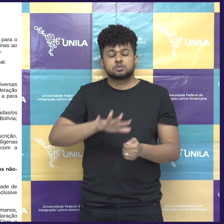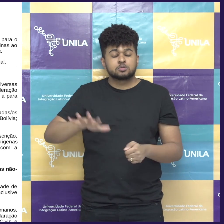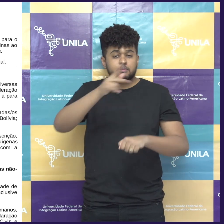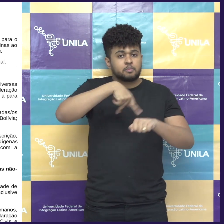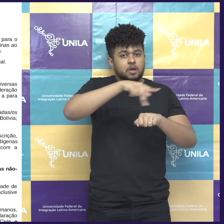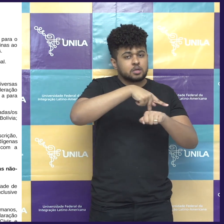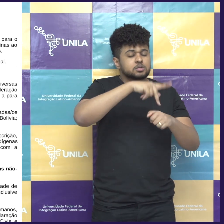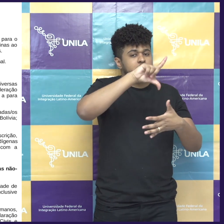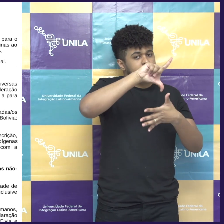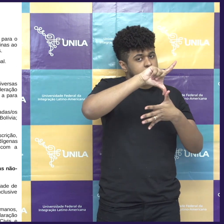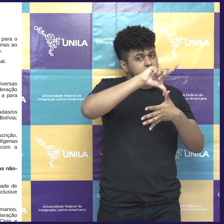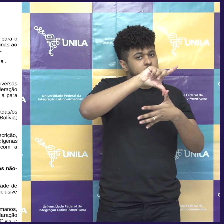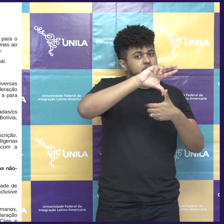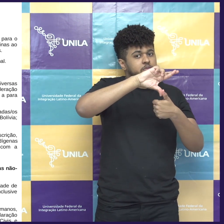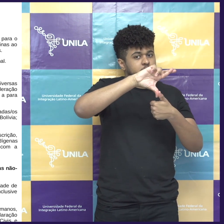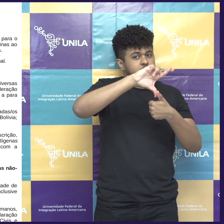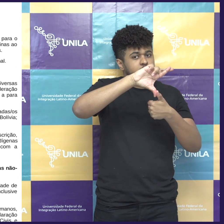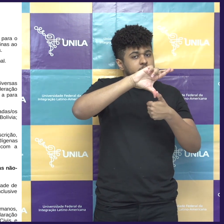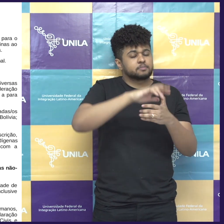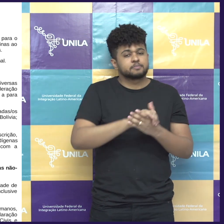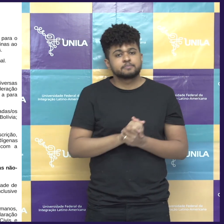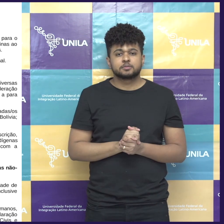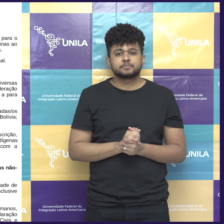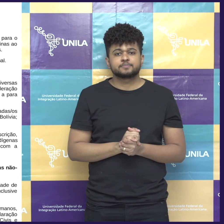nacionalidades latino-americanas e caribenhas.